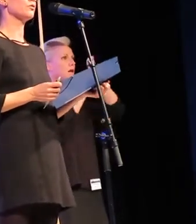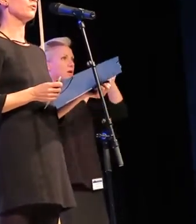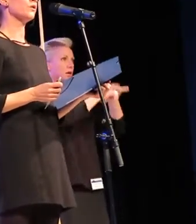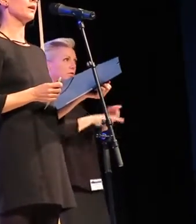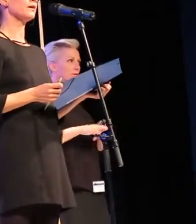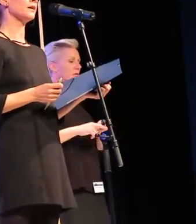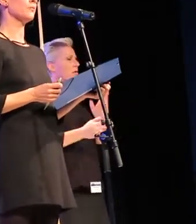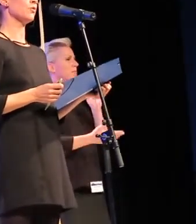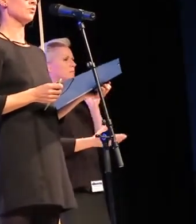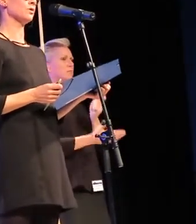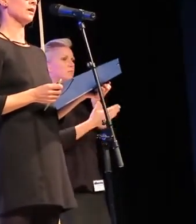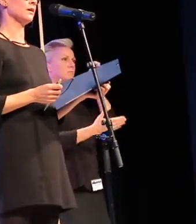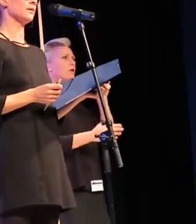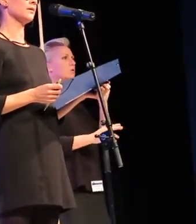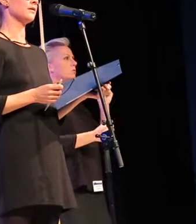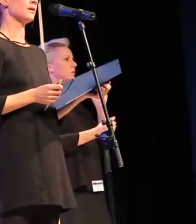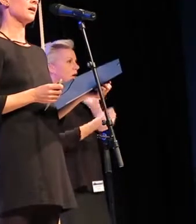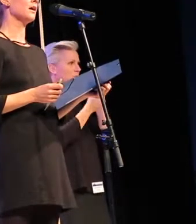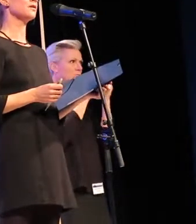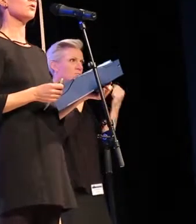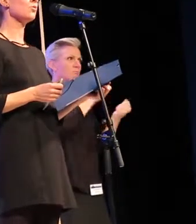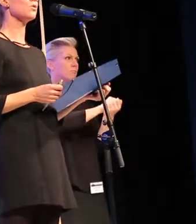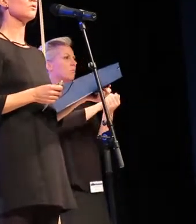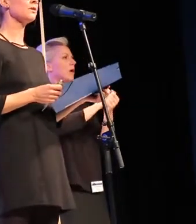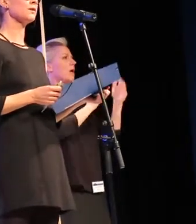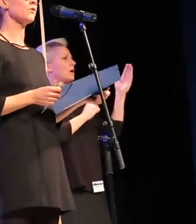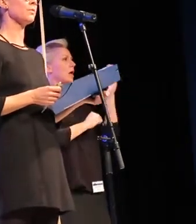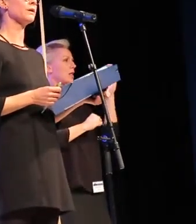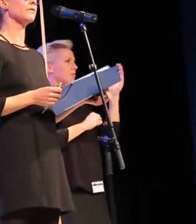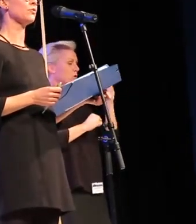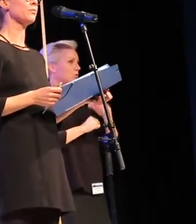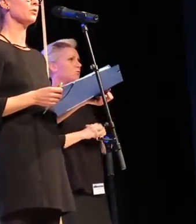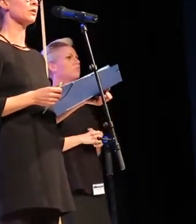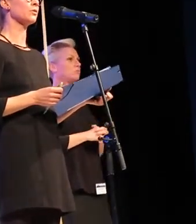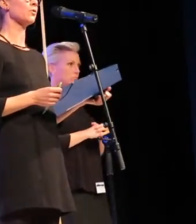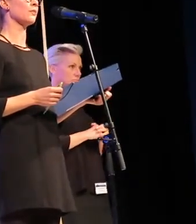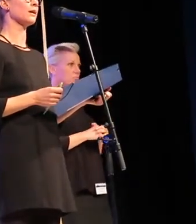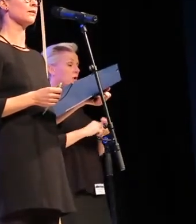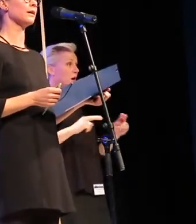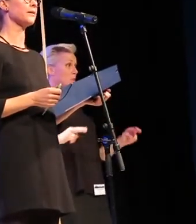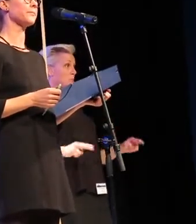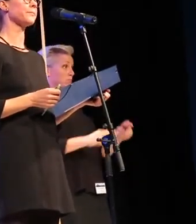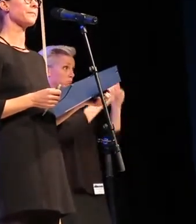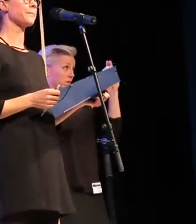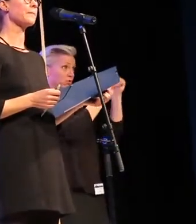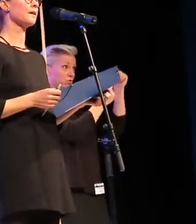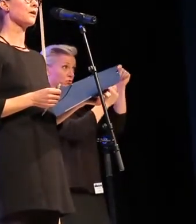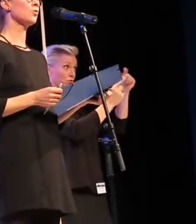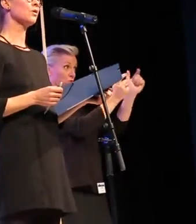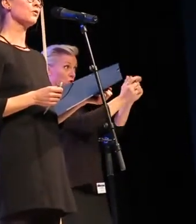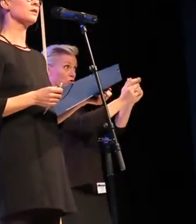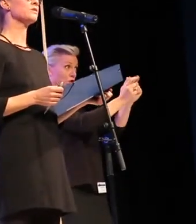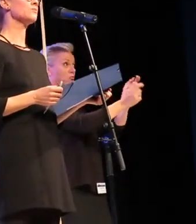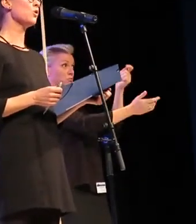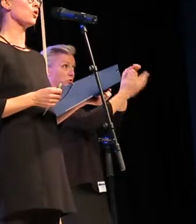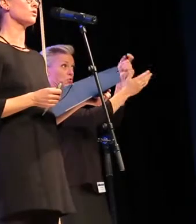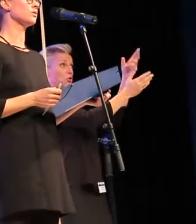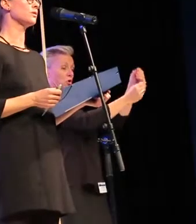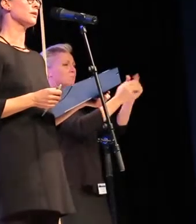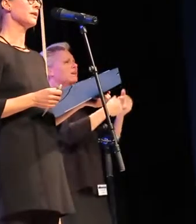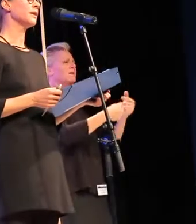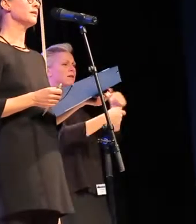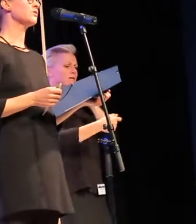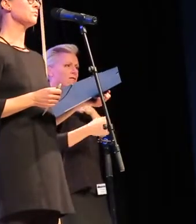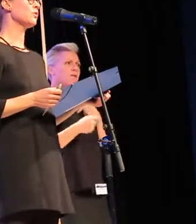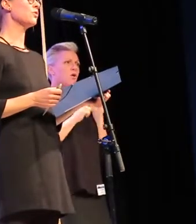om tuffa klimatåtgärder. Alldeles oavsett vad Paris-toppmötet kommer landa i. Utan för att det är